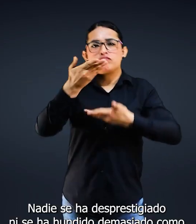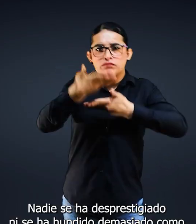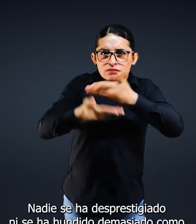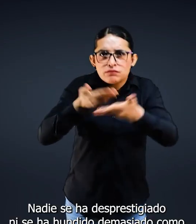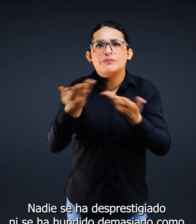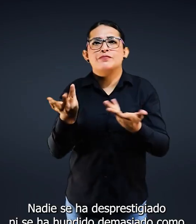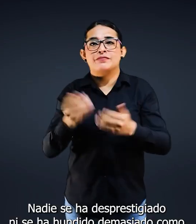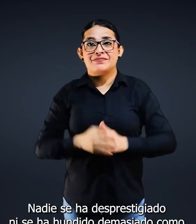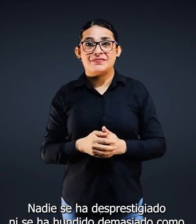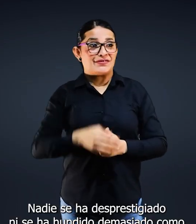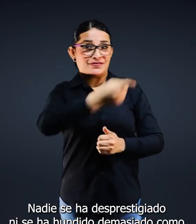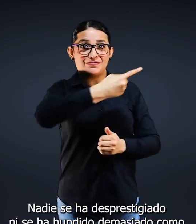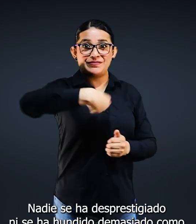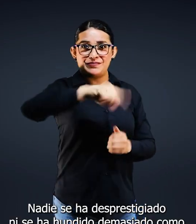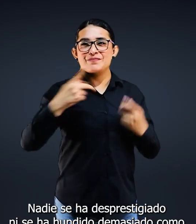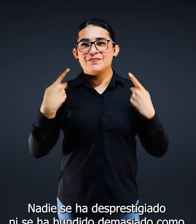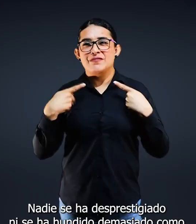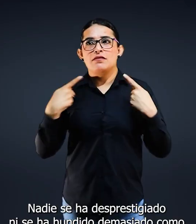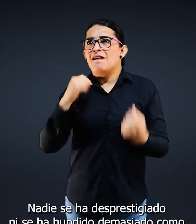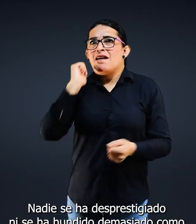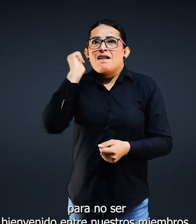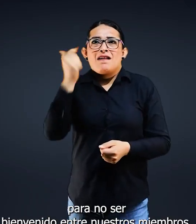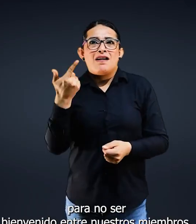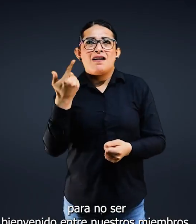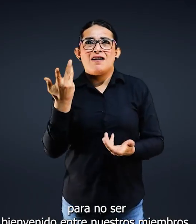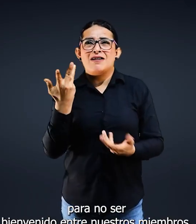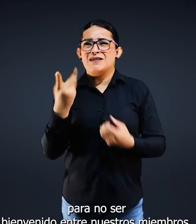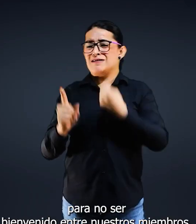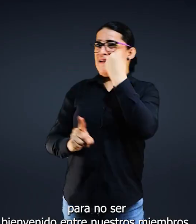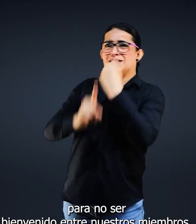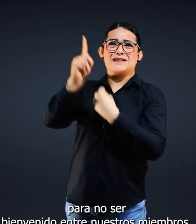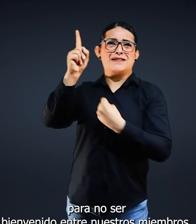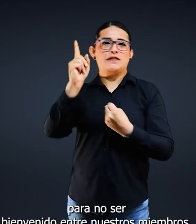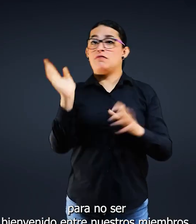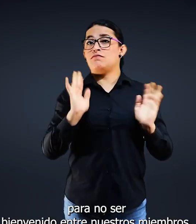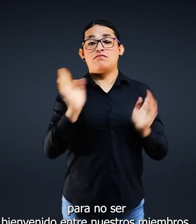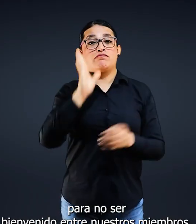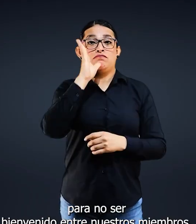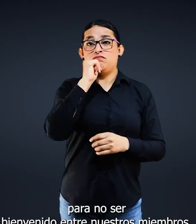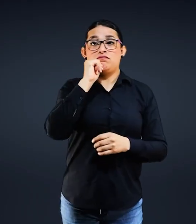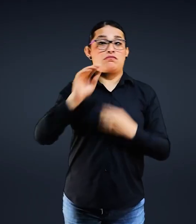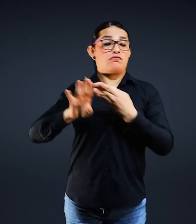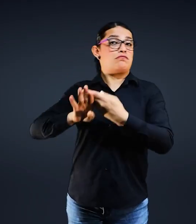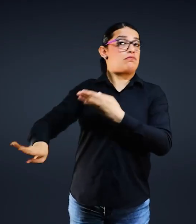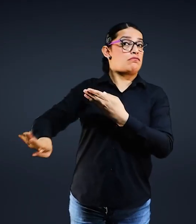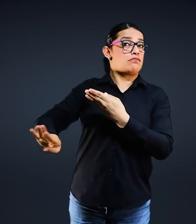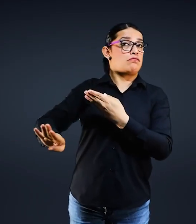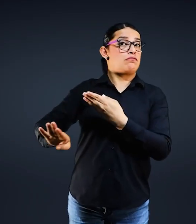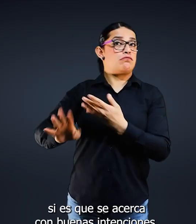Nadie se ha desprestigiado ni se ha hundido demasiado como para no ser bienvenido entre nuestros miembros. Si